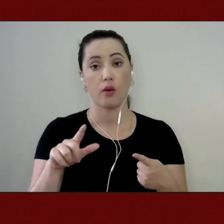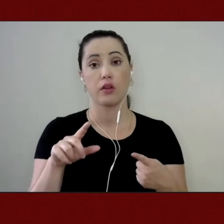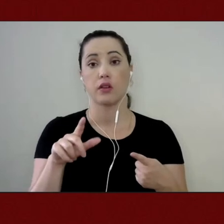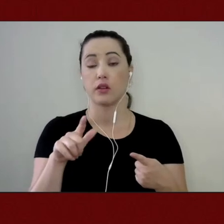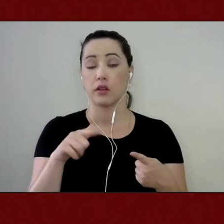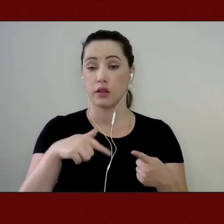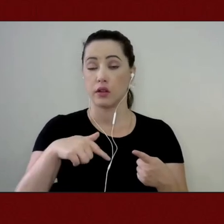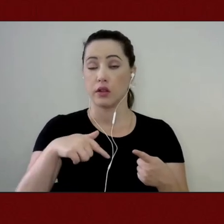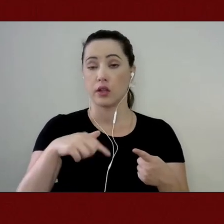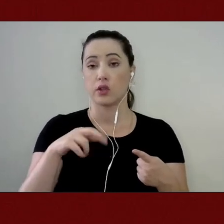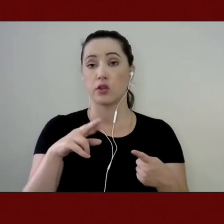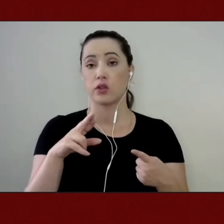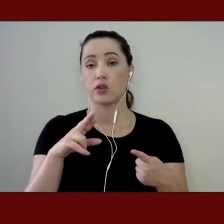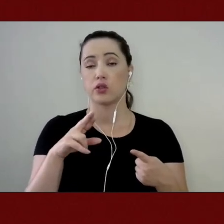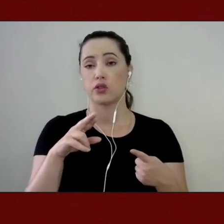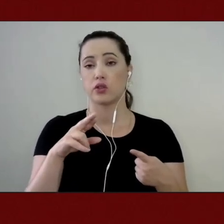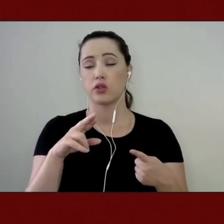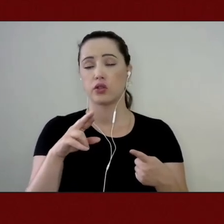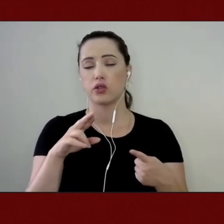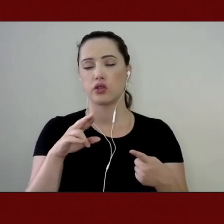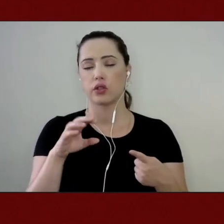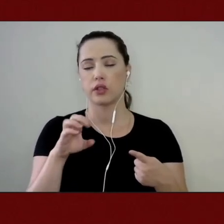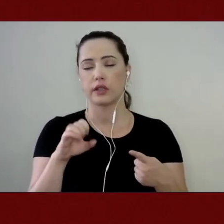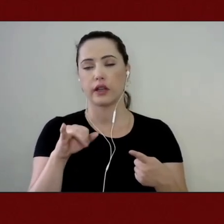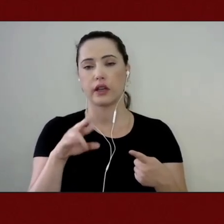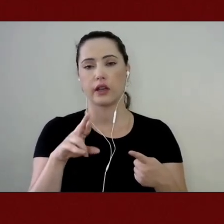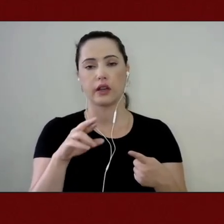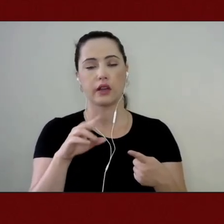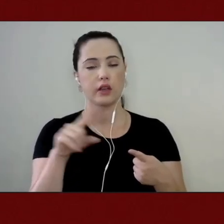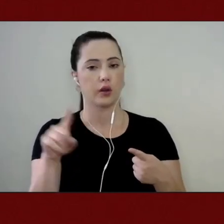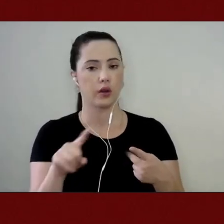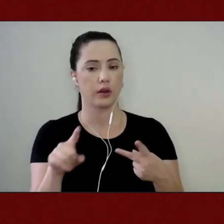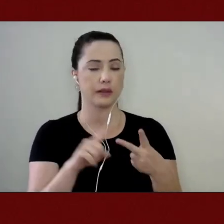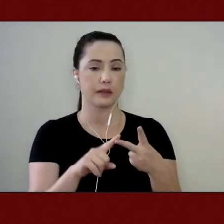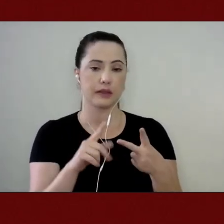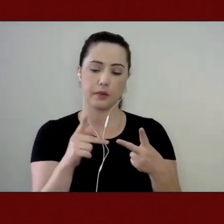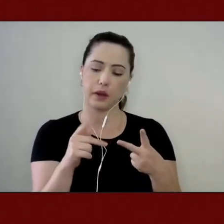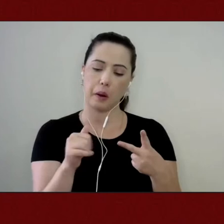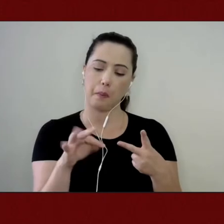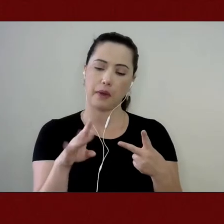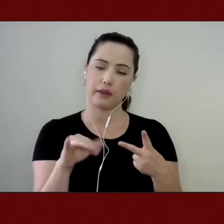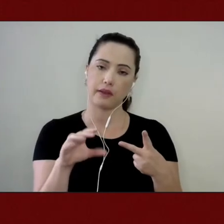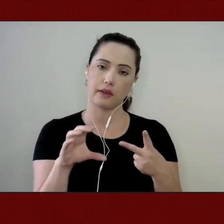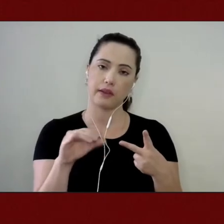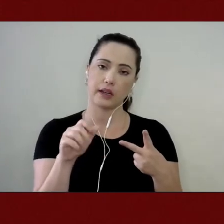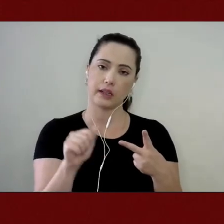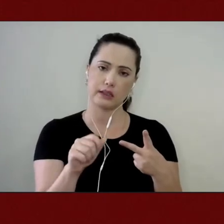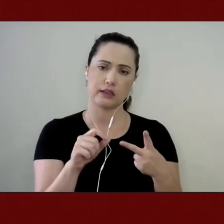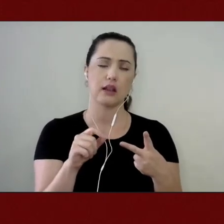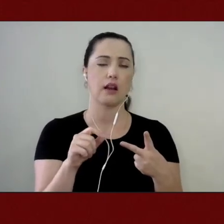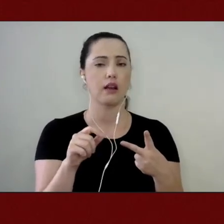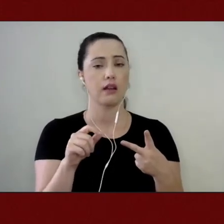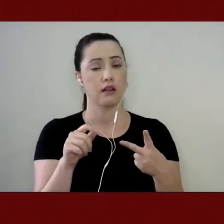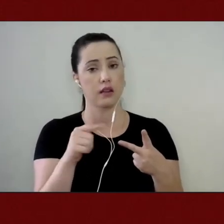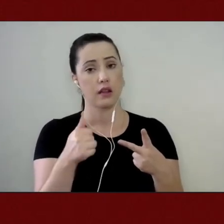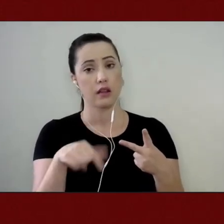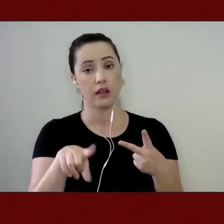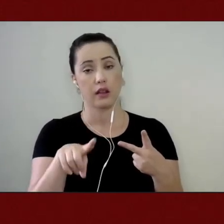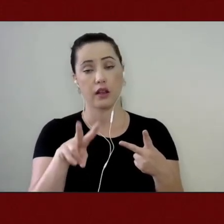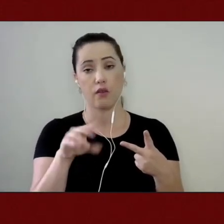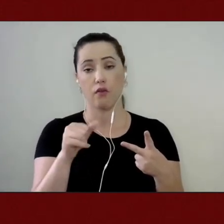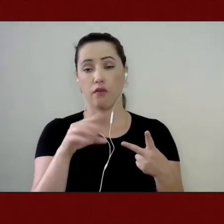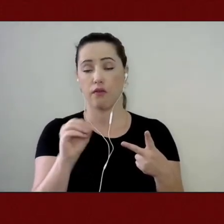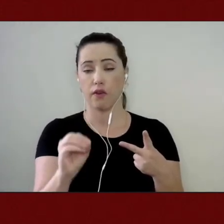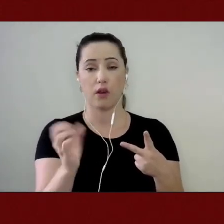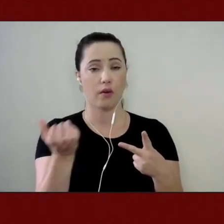e com a própria Patrícia Galvão, Pagu, né, que tenta responder essa demanda com seu famoso romance Parque Industrial.